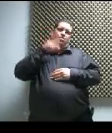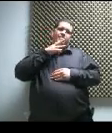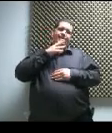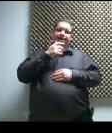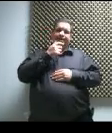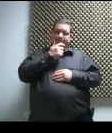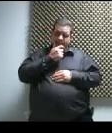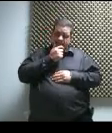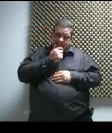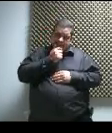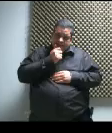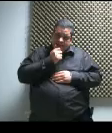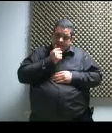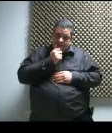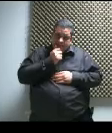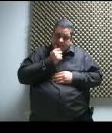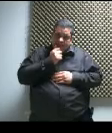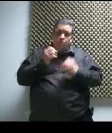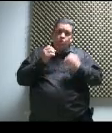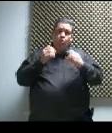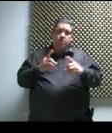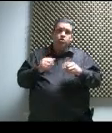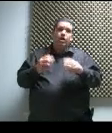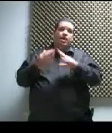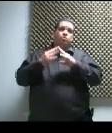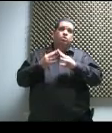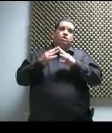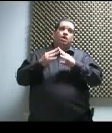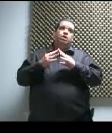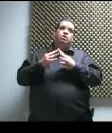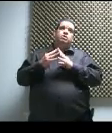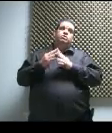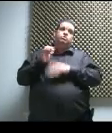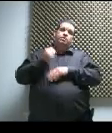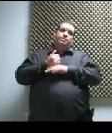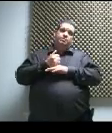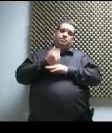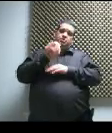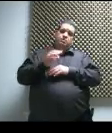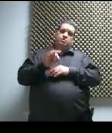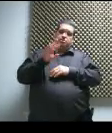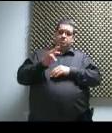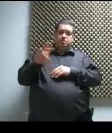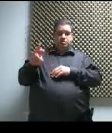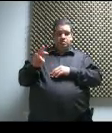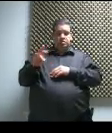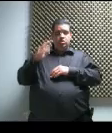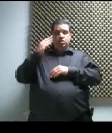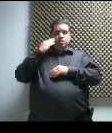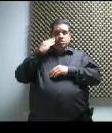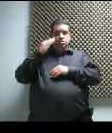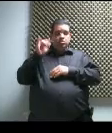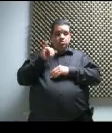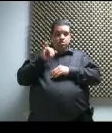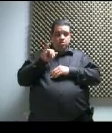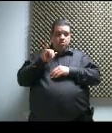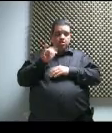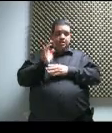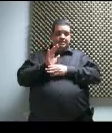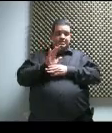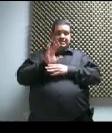lo que era educación a la comunidad. Pues yo creé en el 1977, lo que se conocía como